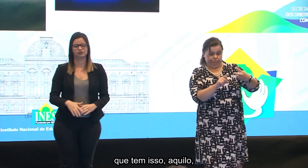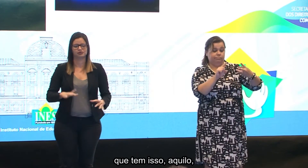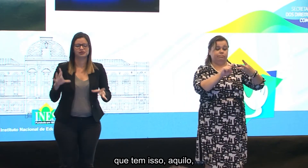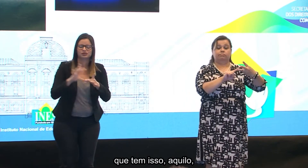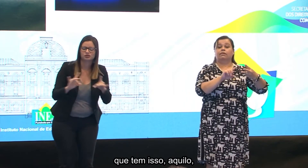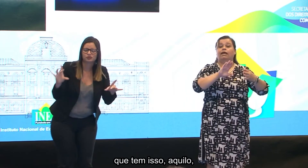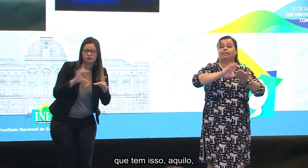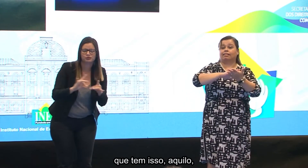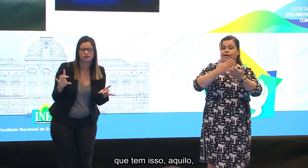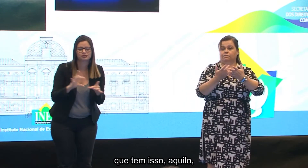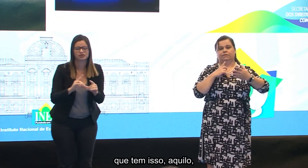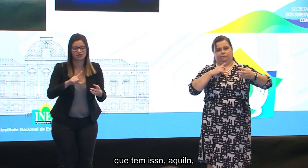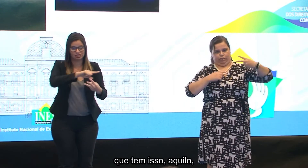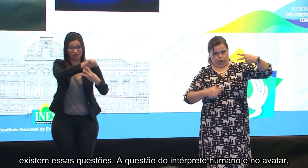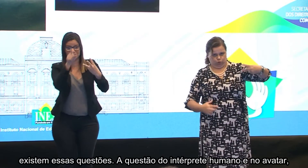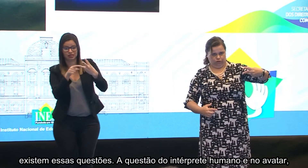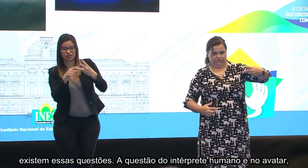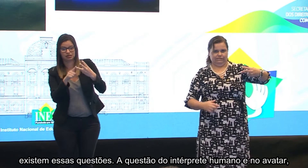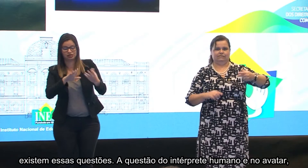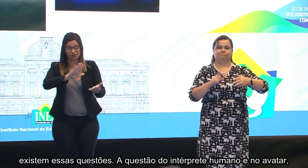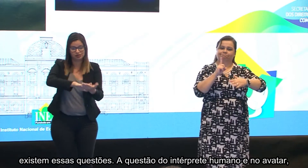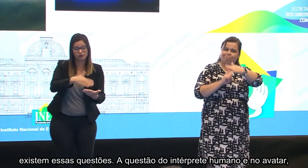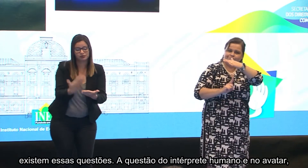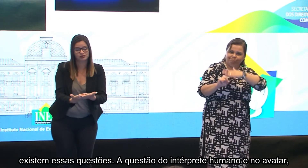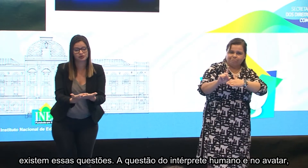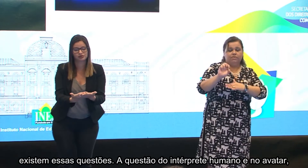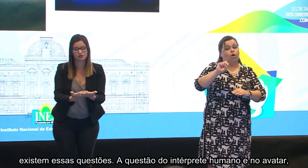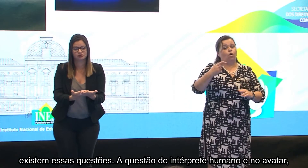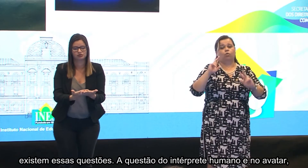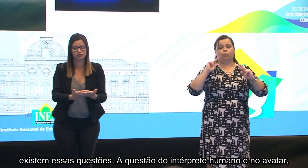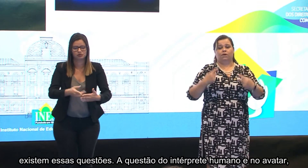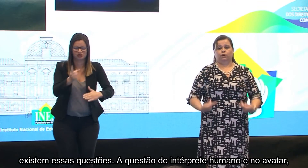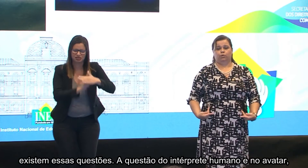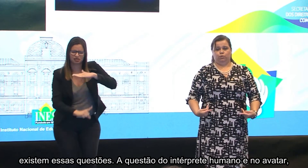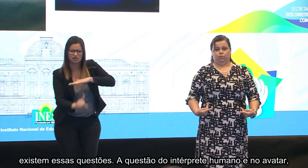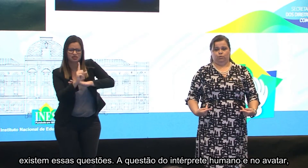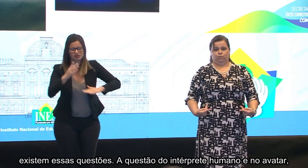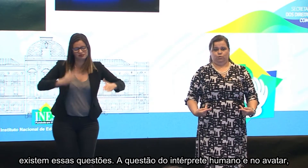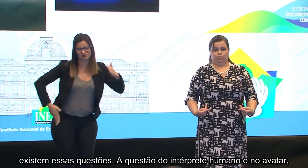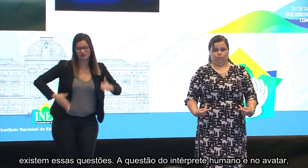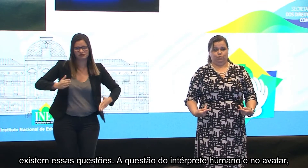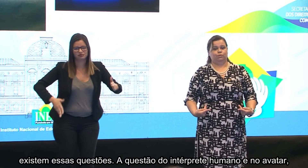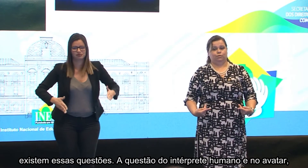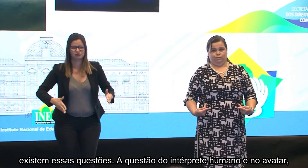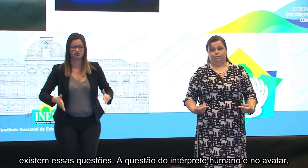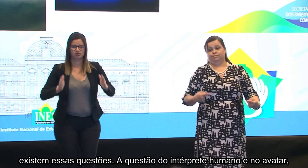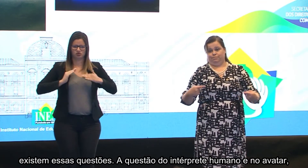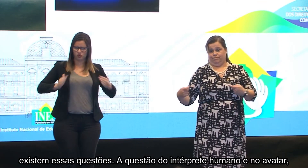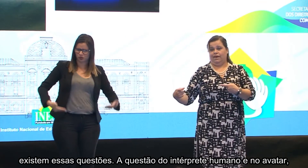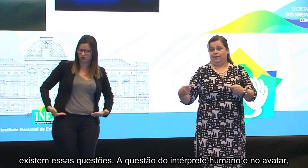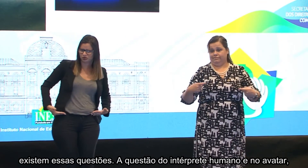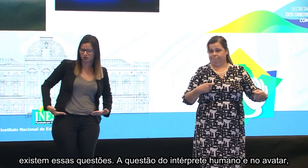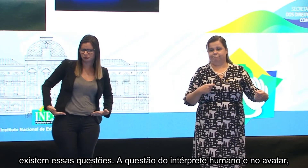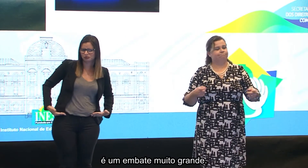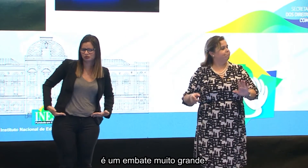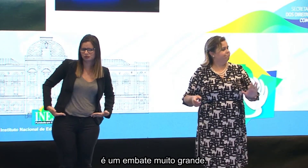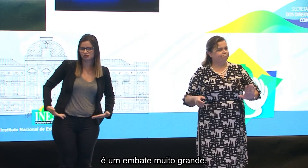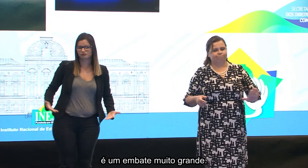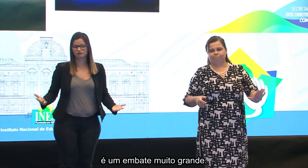tem aquilo. Então, existem essas questões. E a questão do intérprete humano e do avatar. Então é um